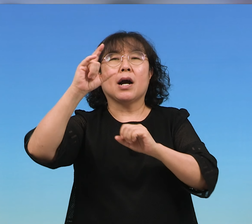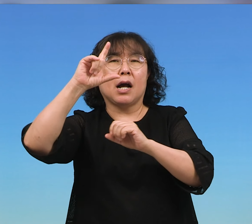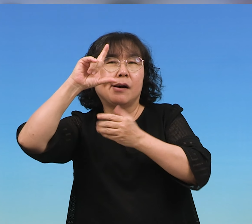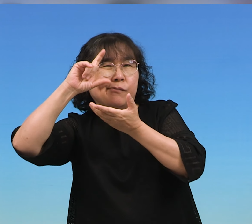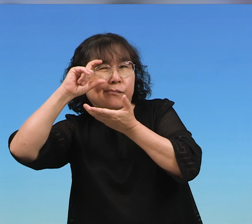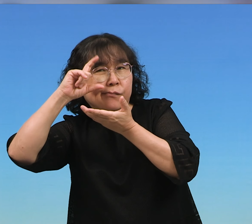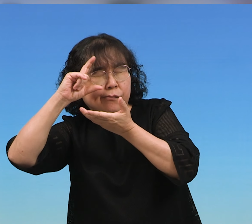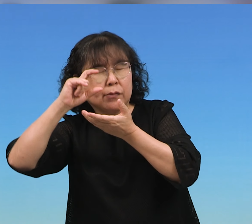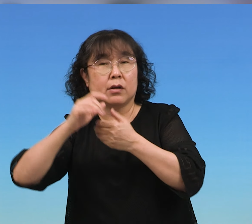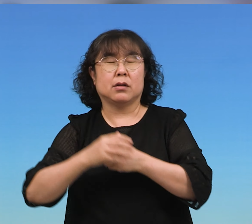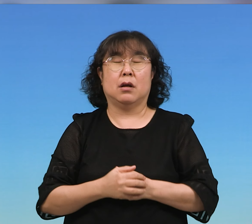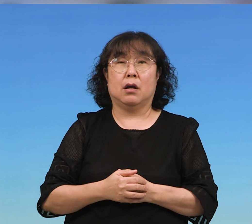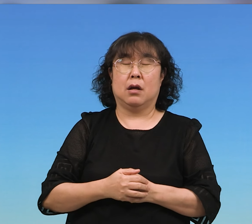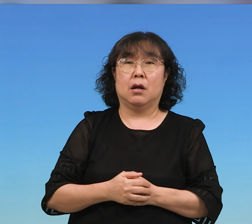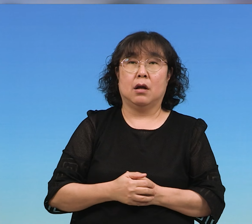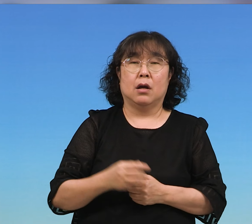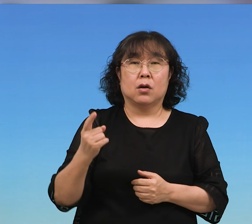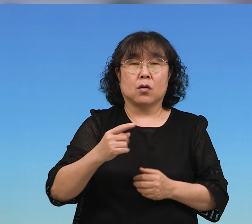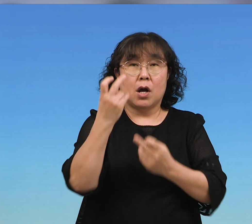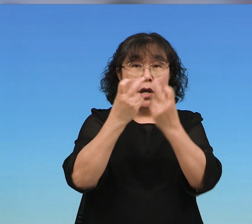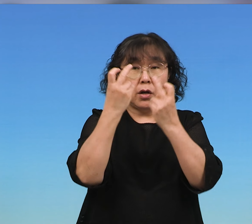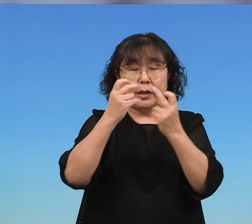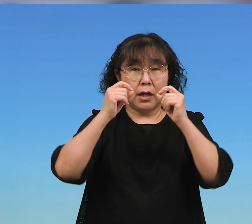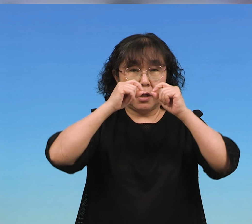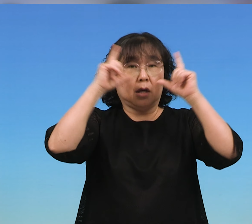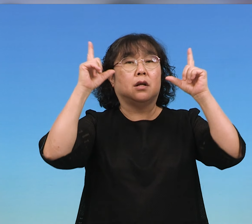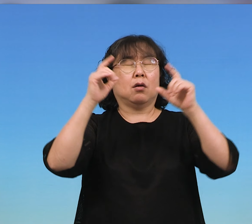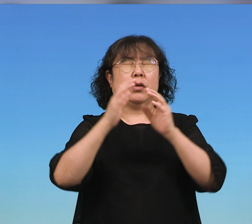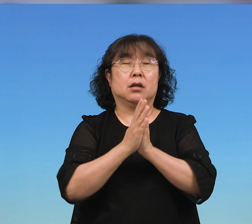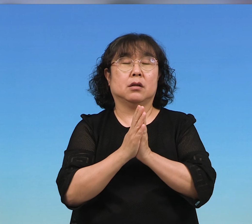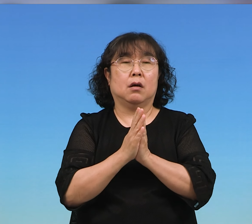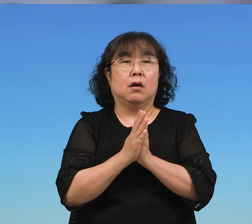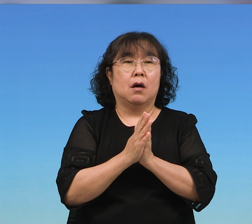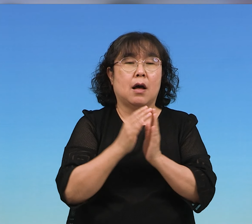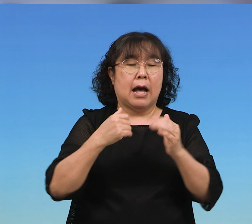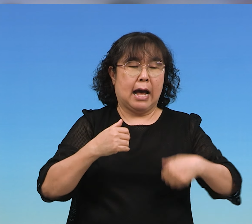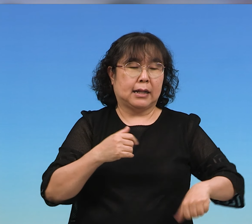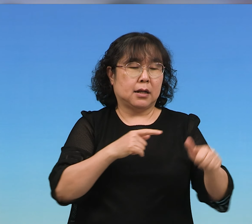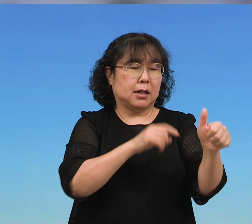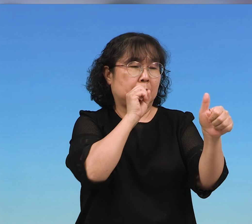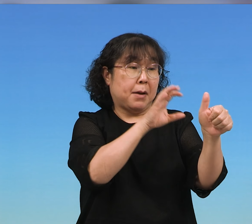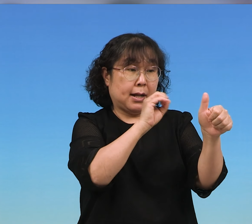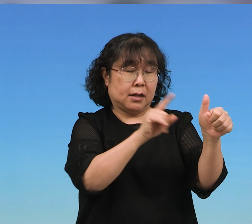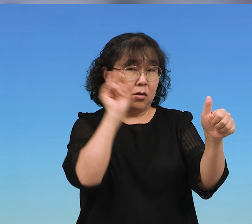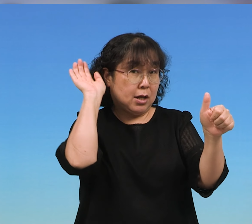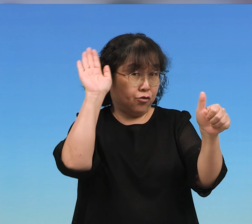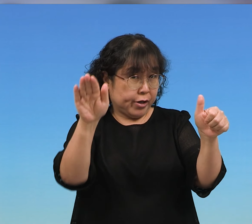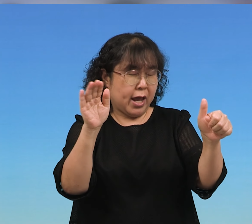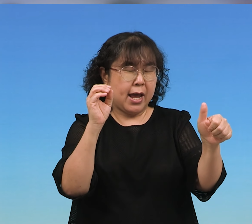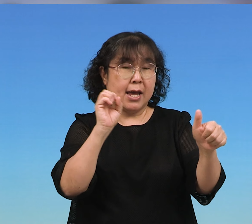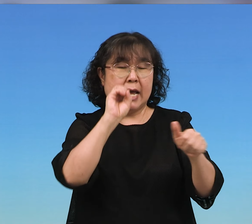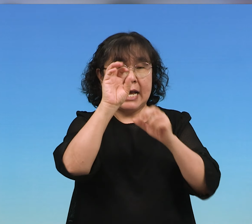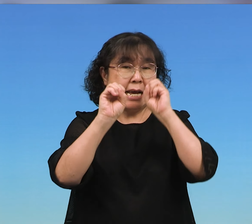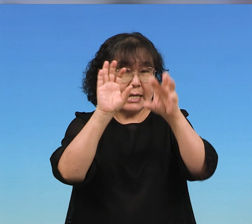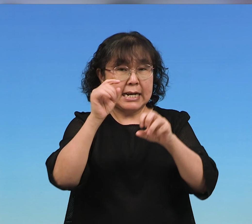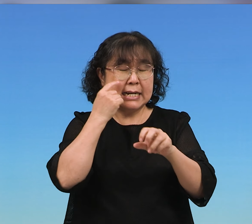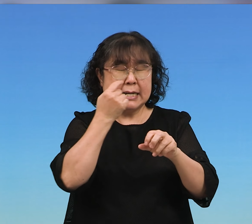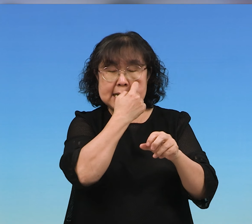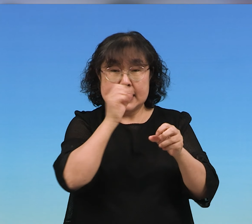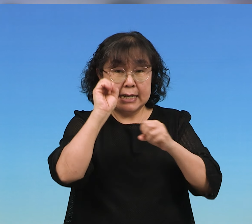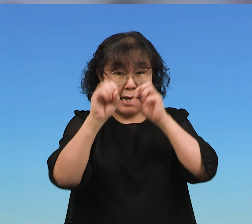담았대요. 그거를 그러면서 이 형제가 깨어나고 났을 때 했겠죠. 그 아들에게 이런 말을 했대요. 너